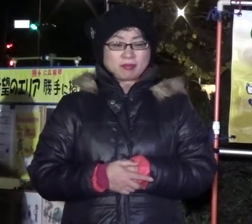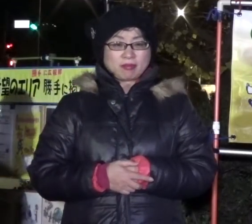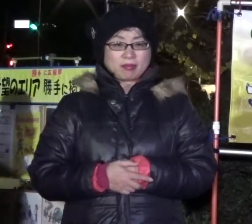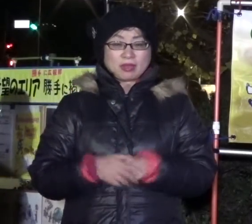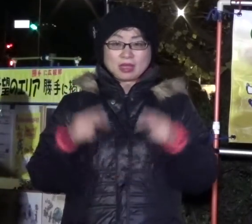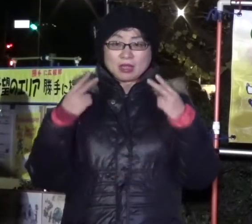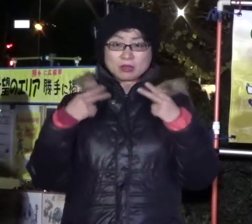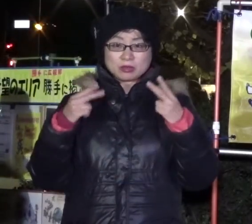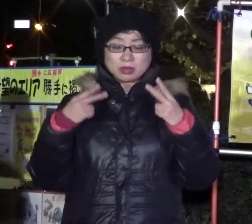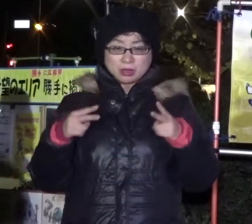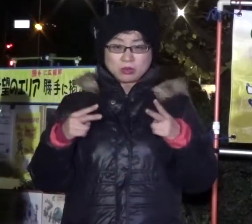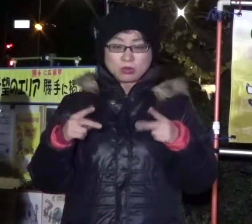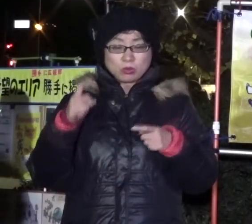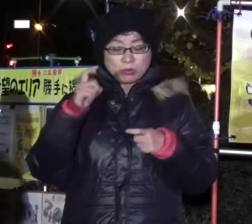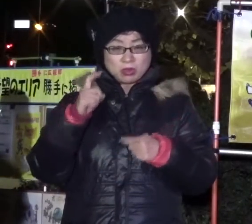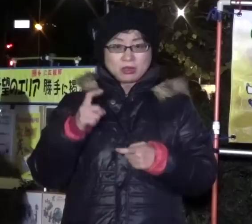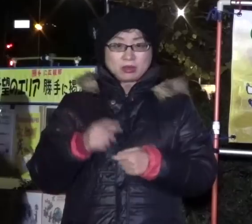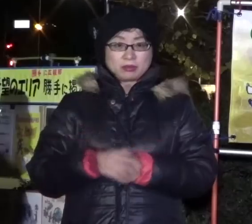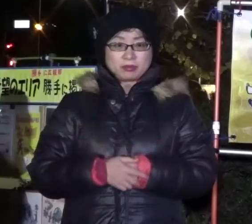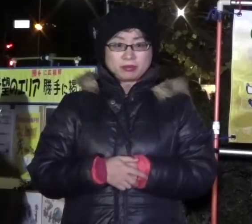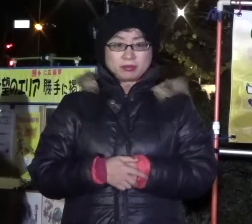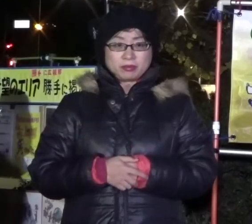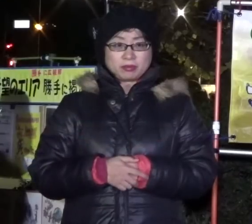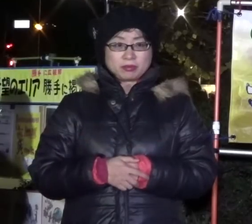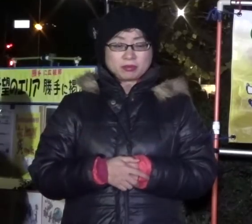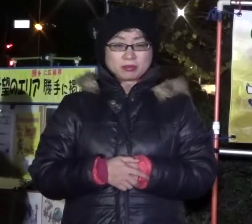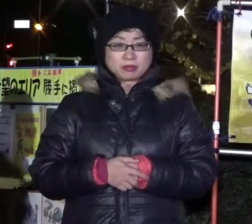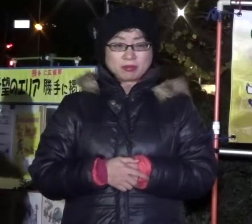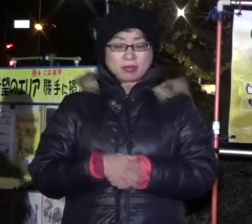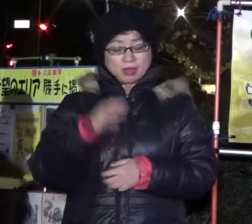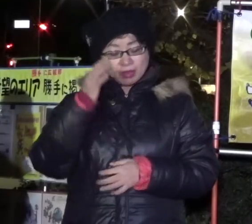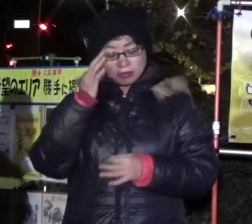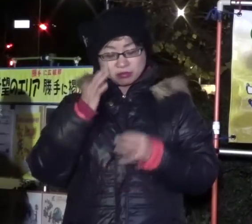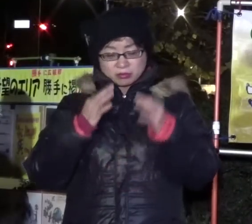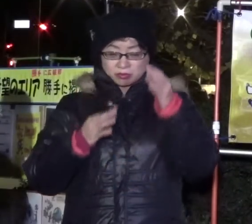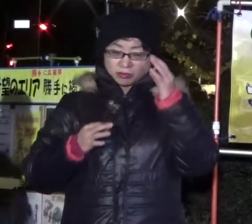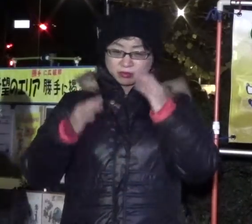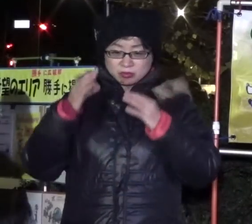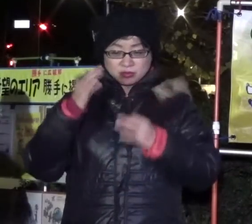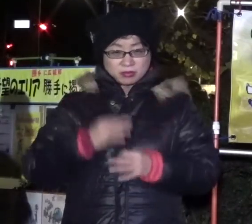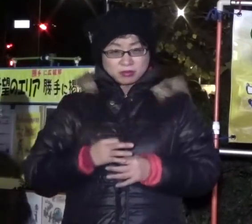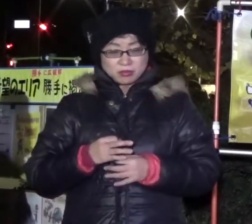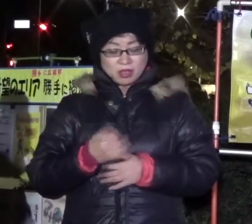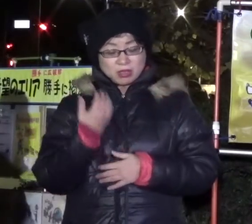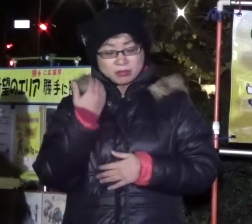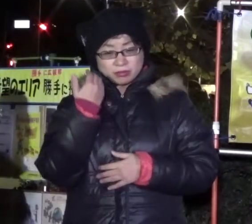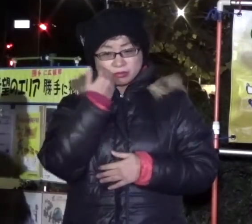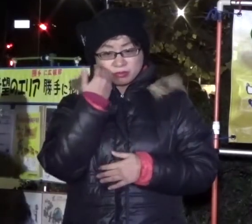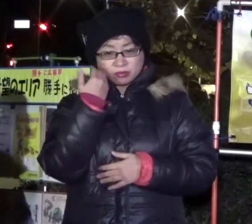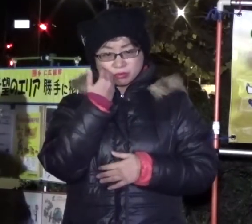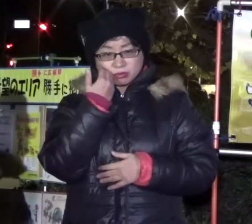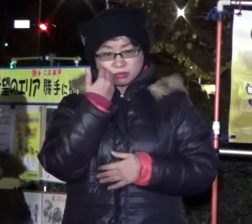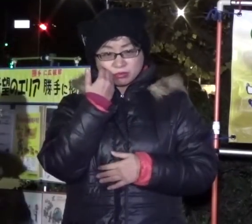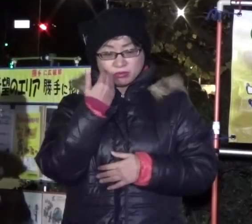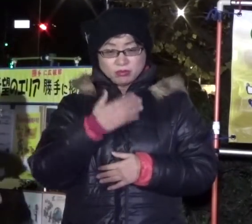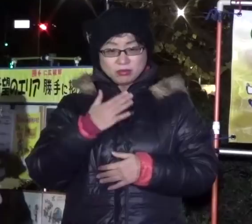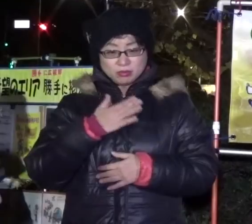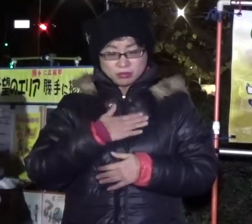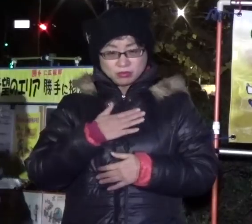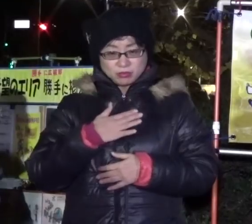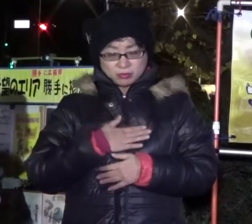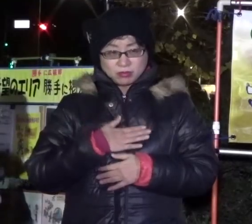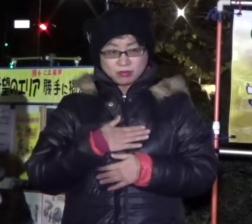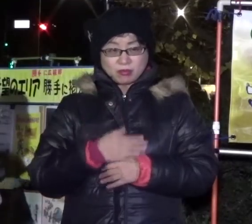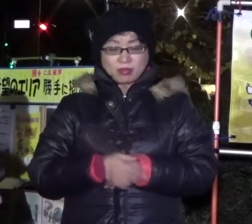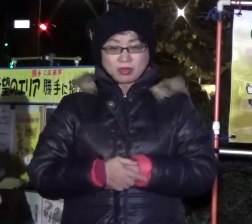歌の文句で言うと、嘆きは誰でも知っている